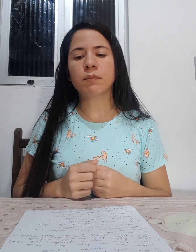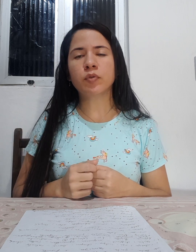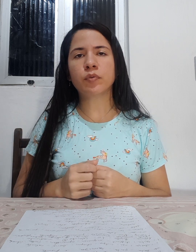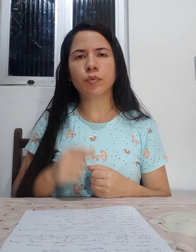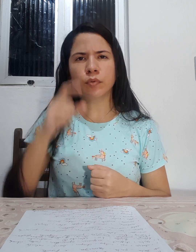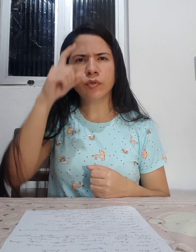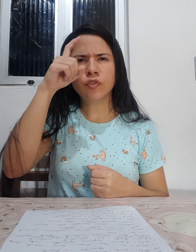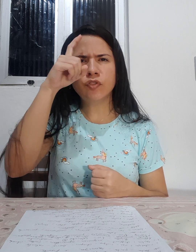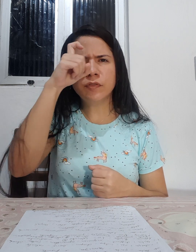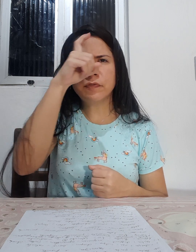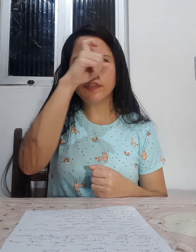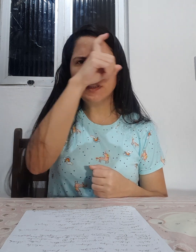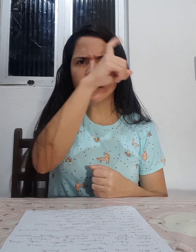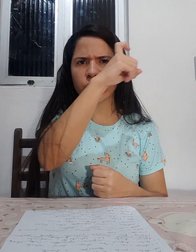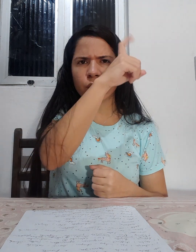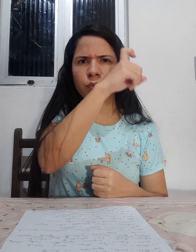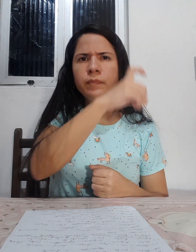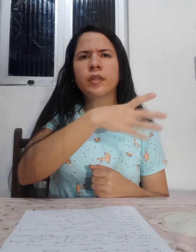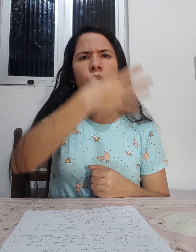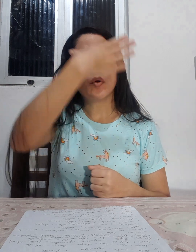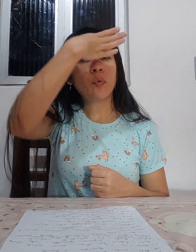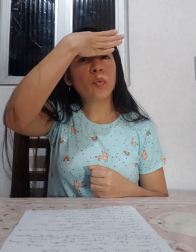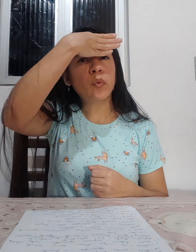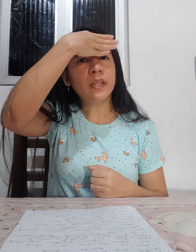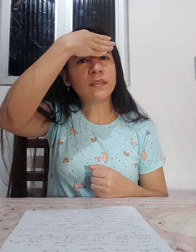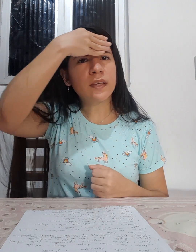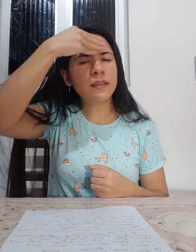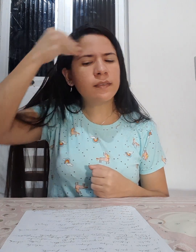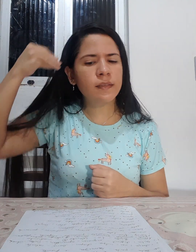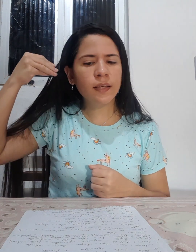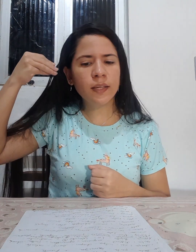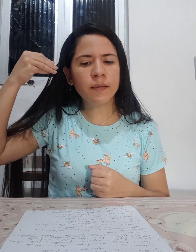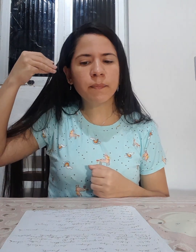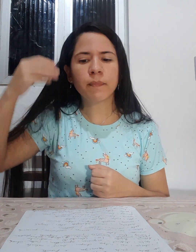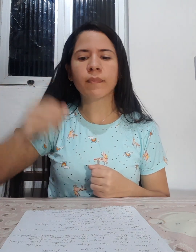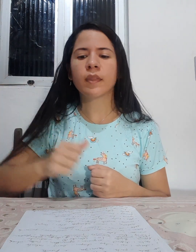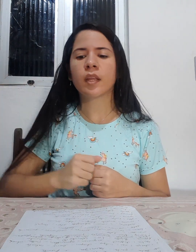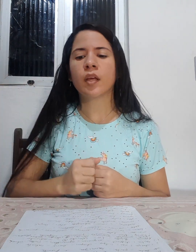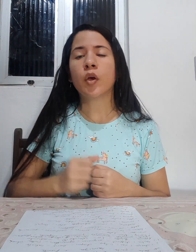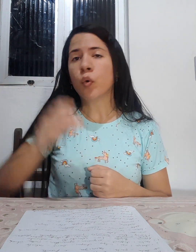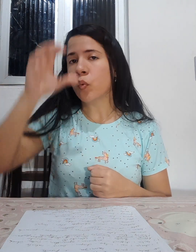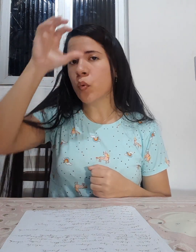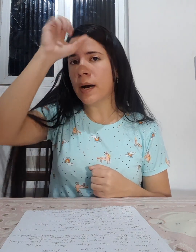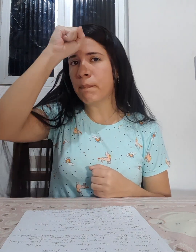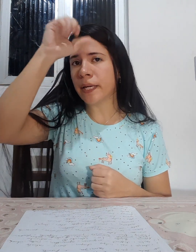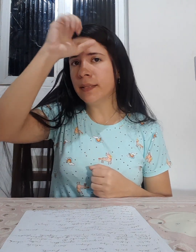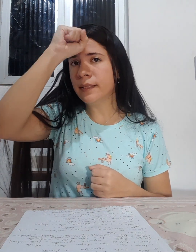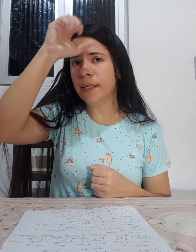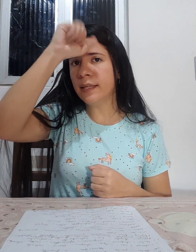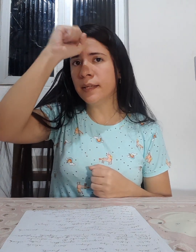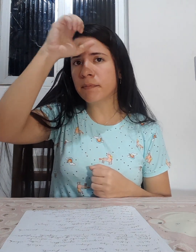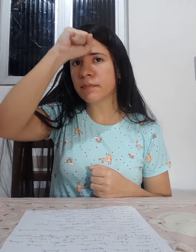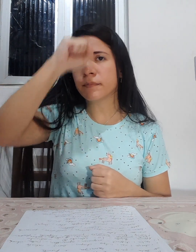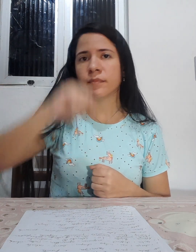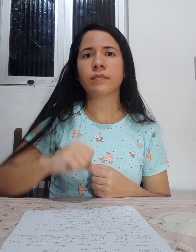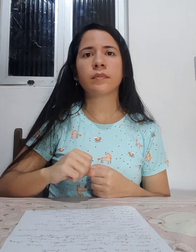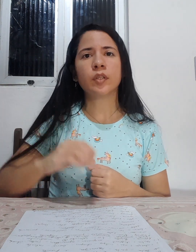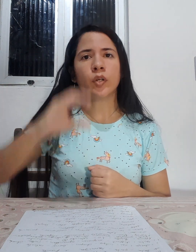temos o difícil, o esquecer, o aprender,